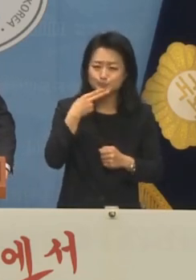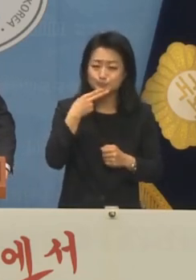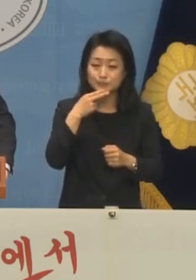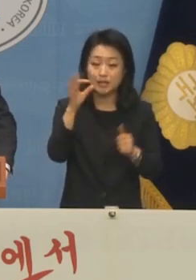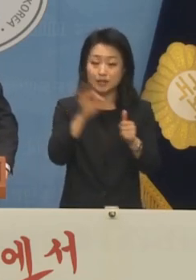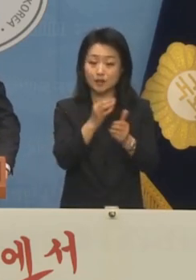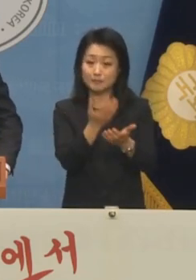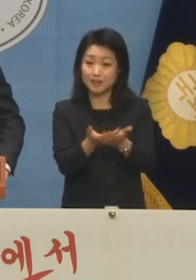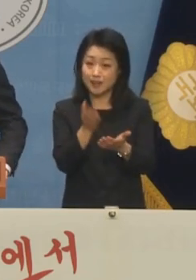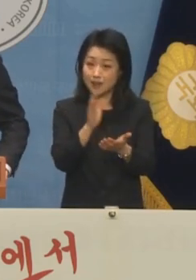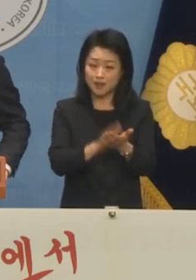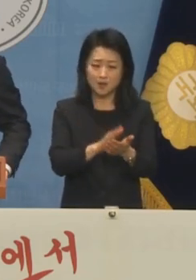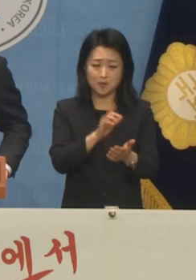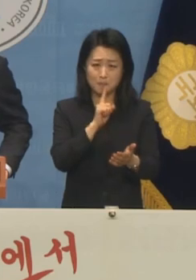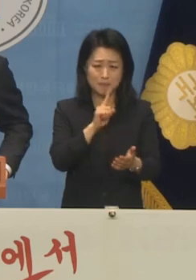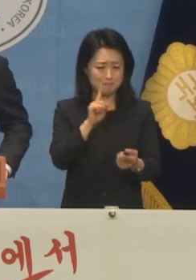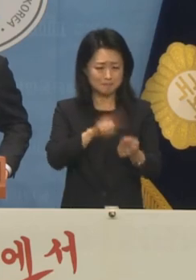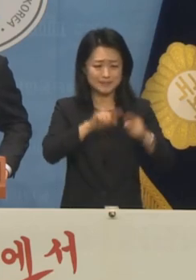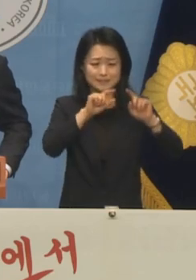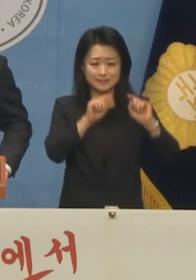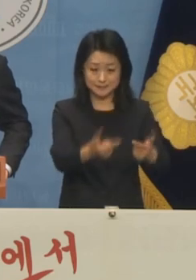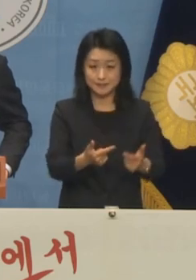연금개혁이라는 이름을 붙일 수조차 없습니다.